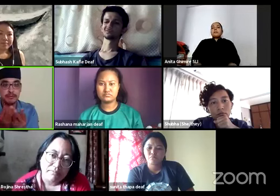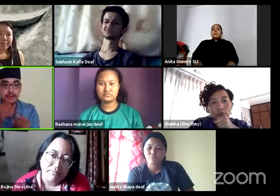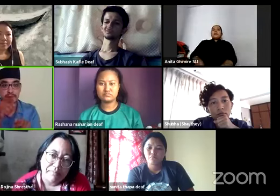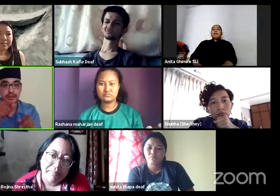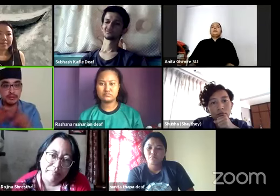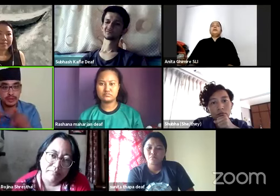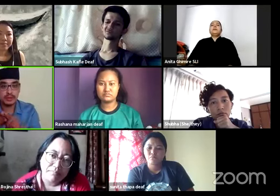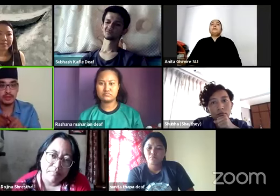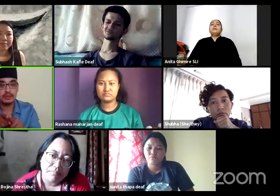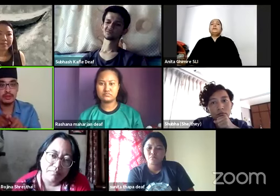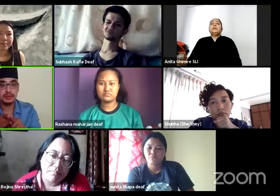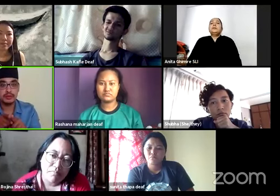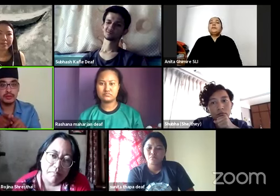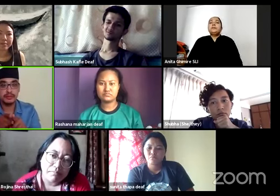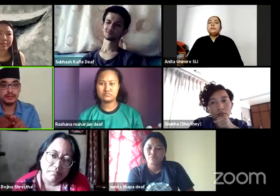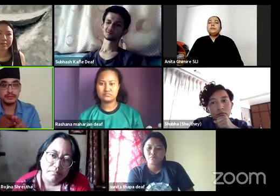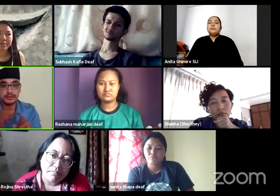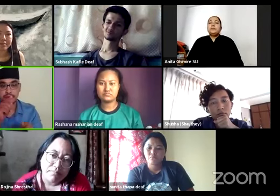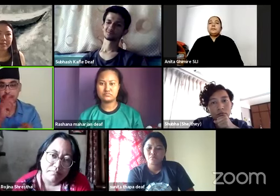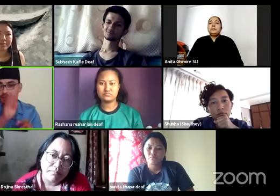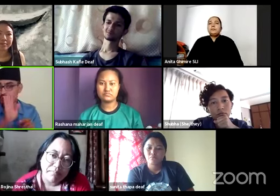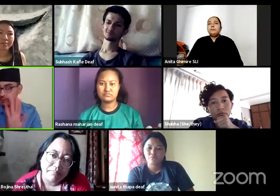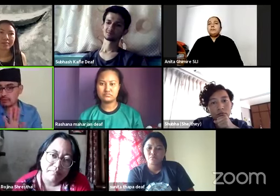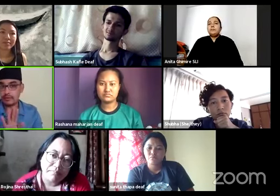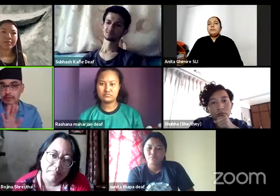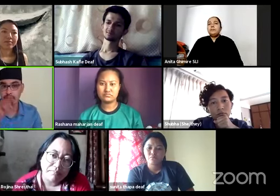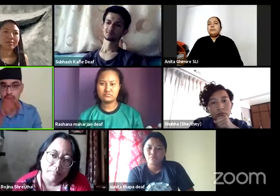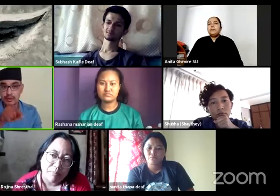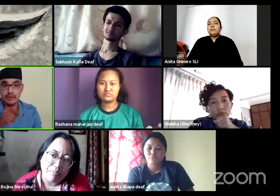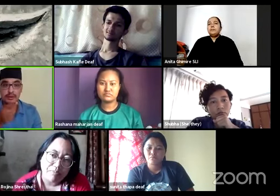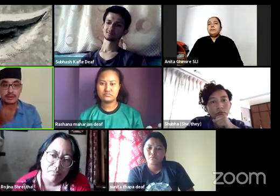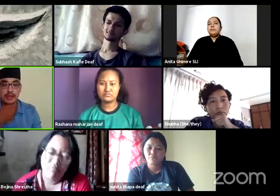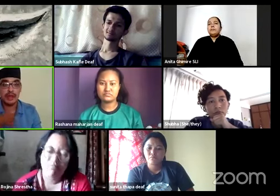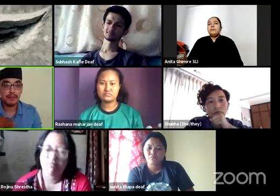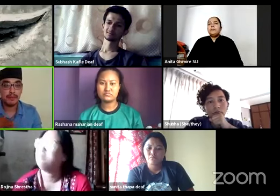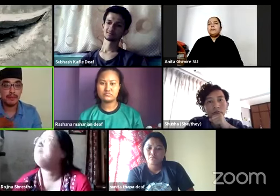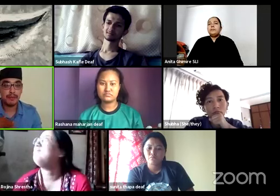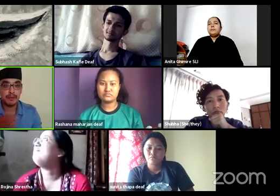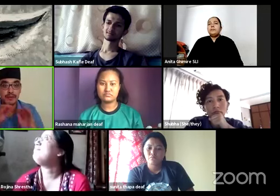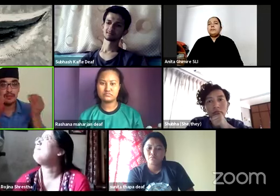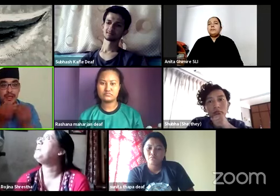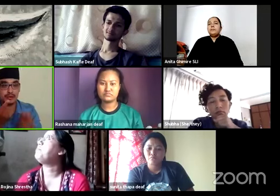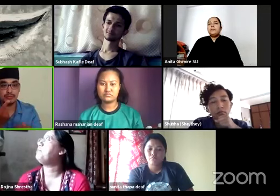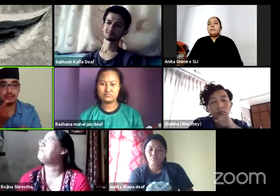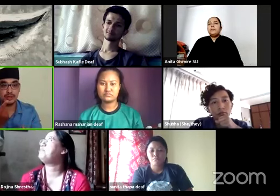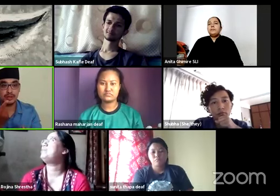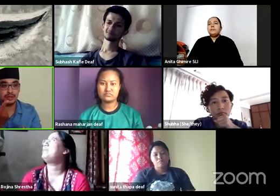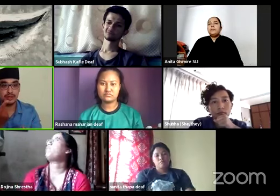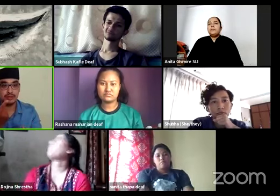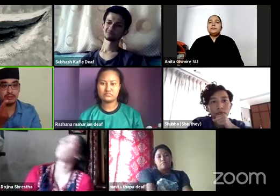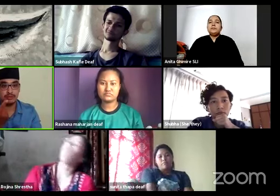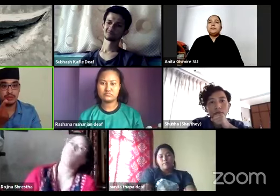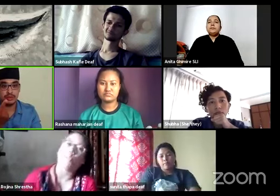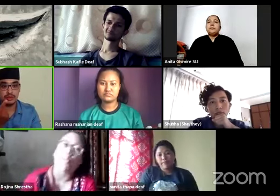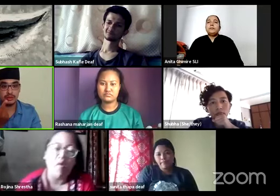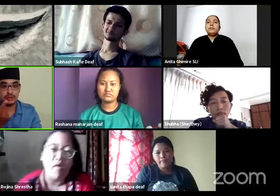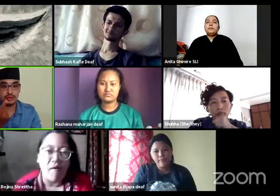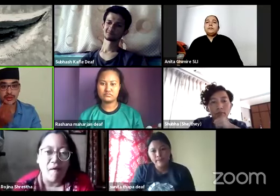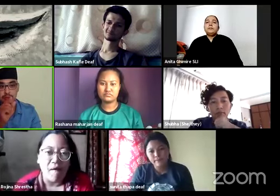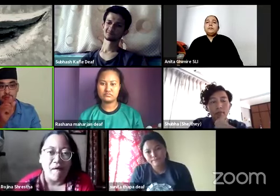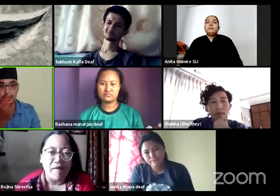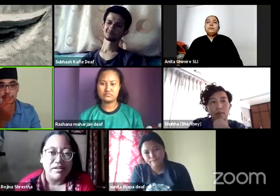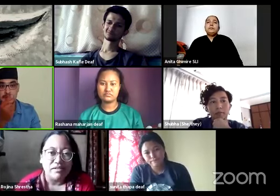ऊ गरेको भन्ने यो खुसीको चोरहरू चाहिँ यो हाम्रो समाजकै मिथ्याहरू र यो ठिक बेठिक कन्सेप्टहरू जुन शुभले